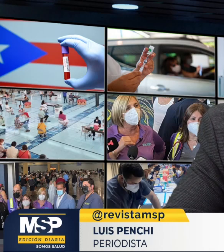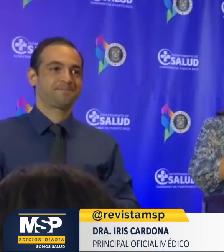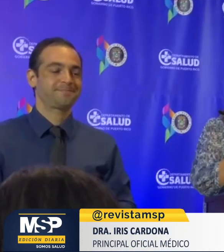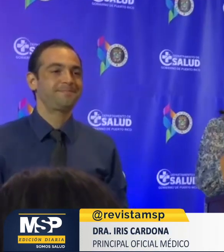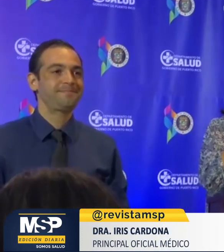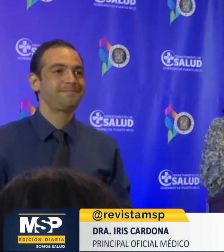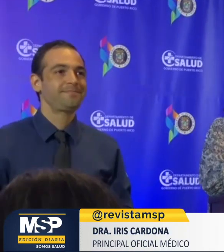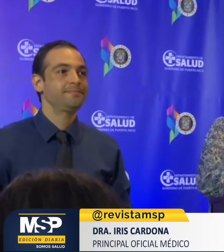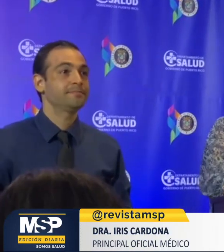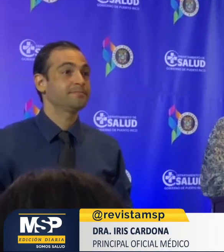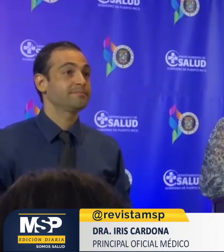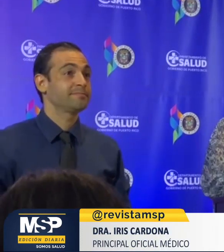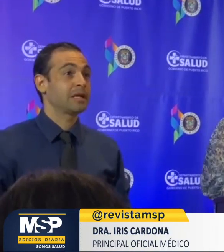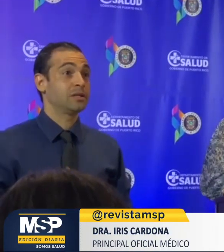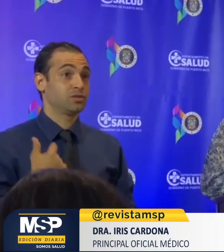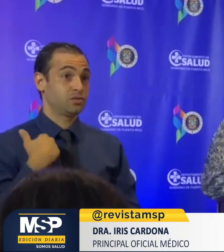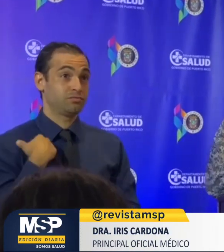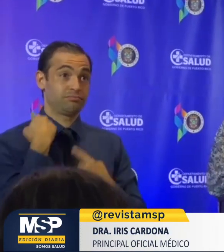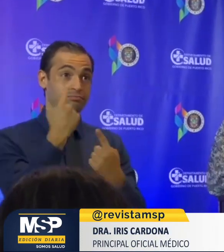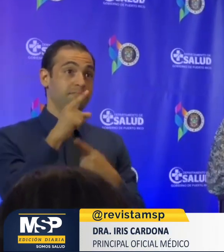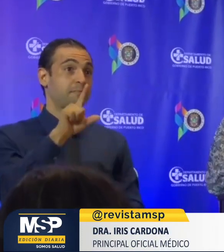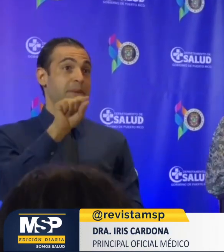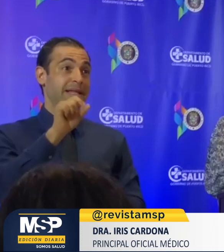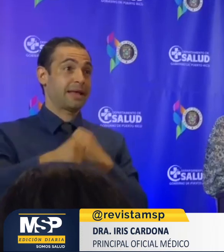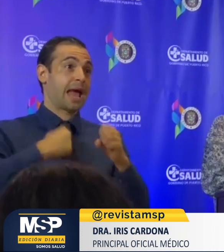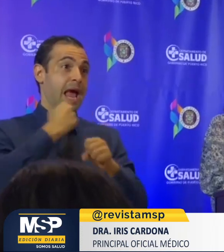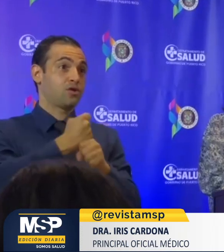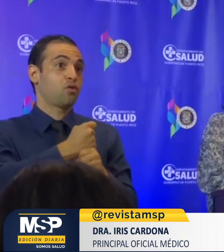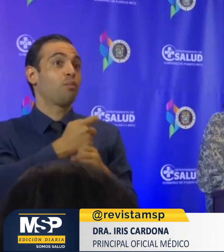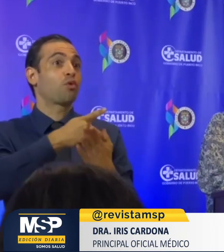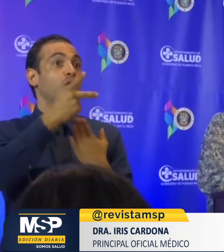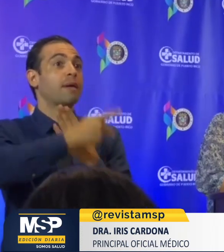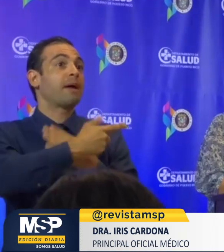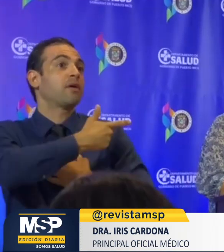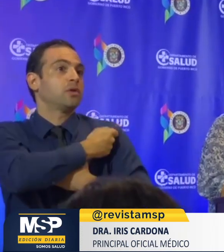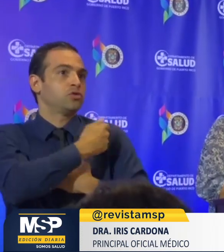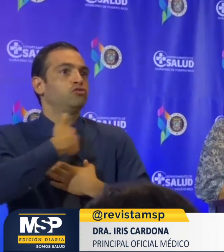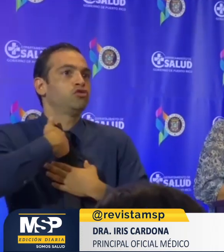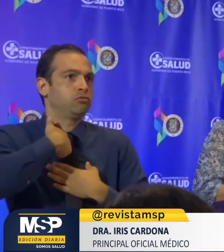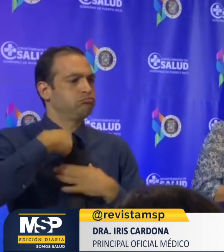Cardona. 20 años trabajando por el programa de vacunación,